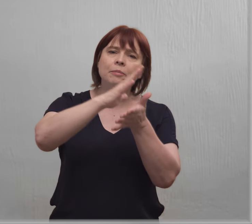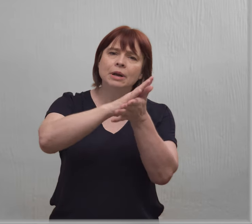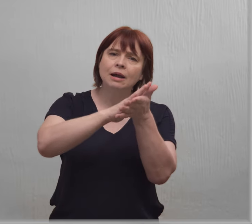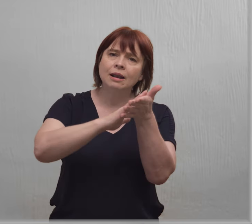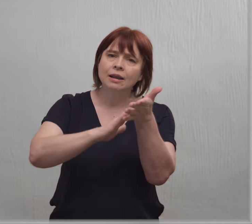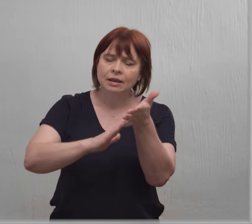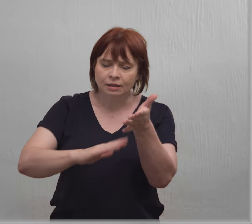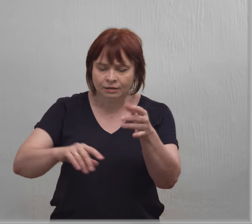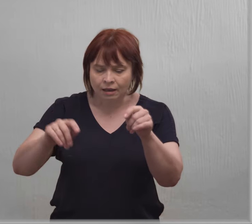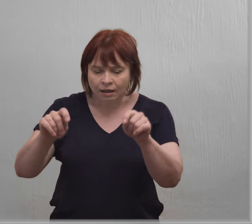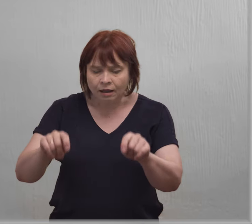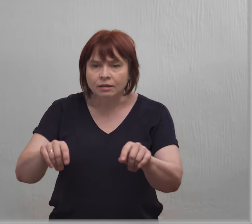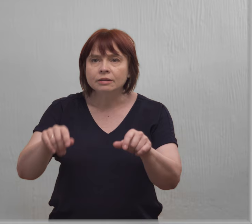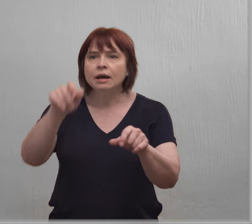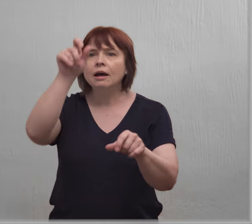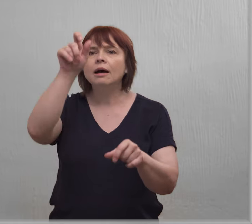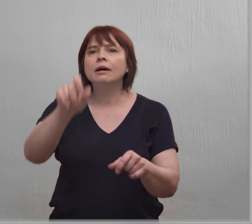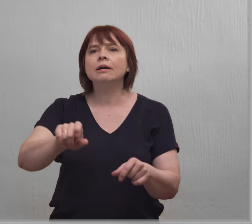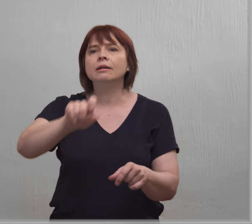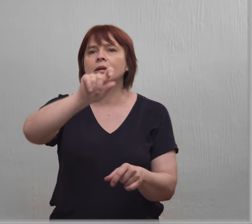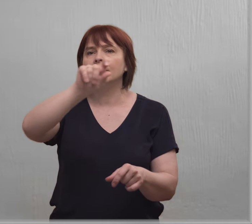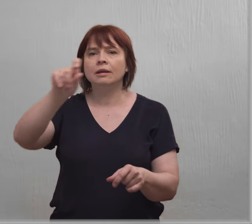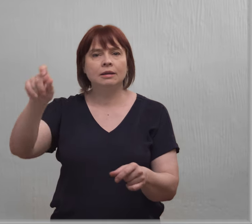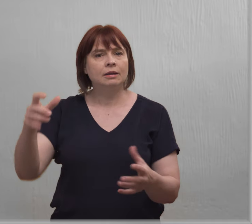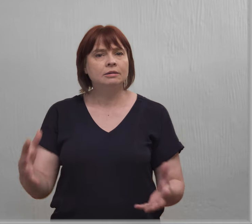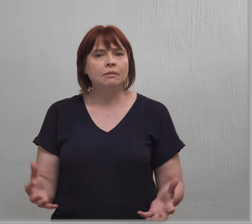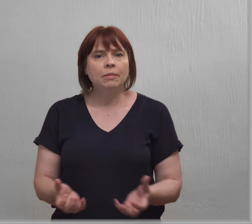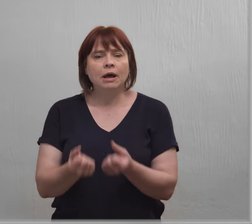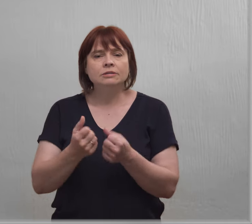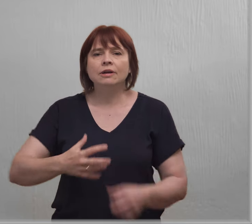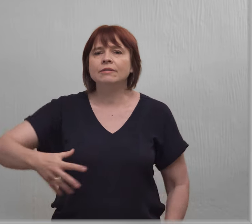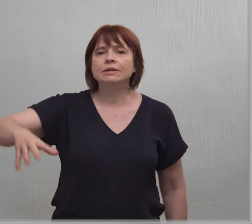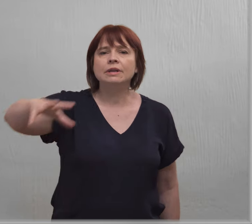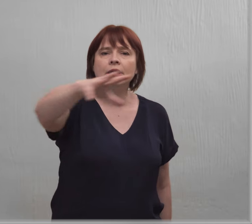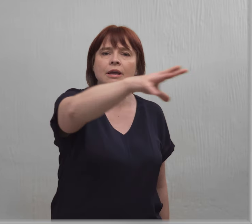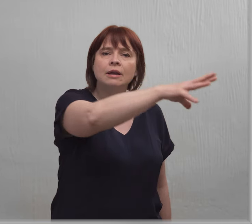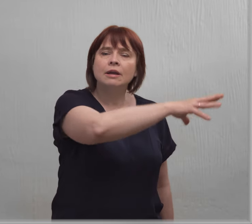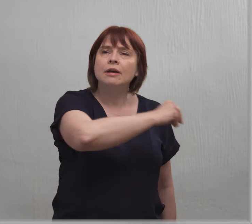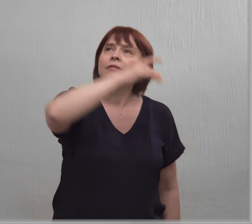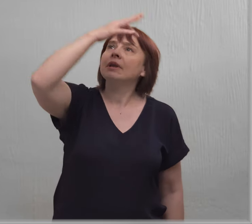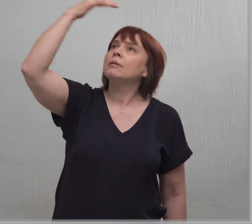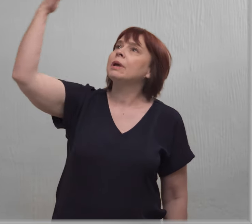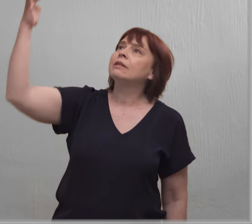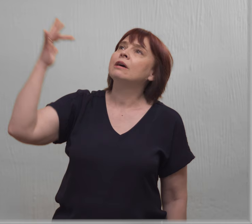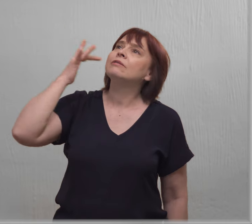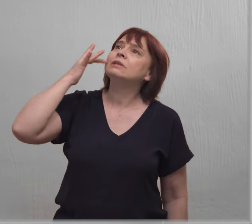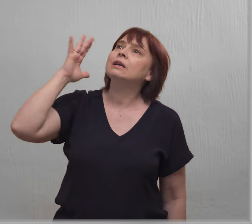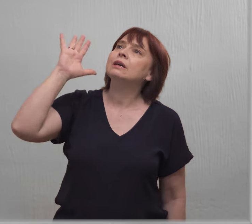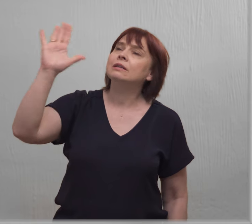свою пролил на алтарь и спас всех. В